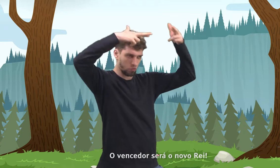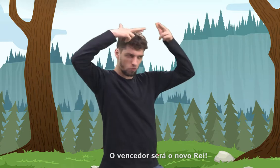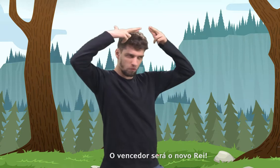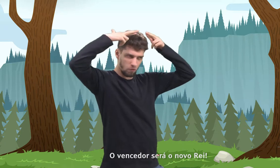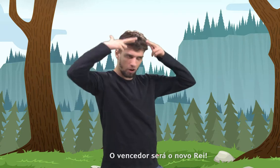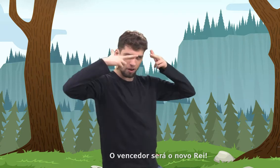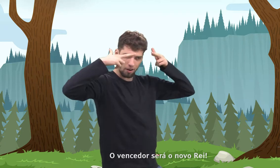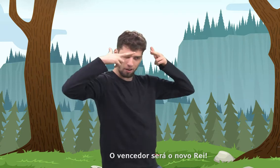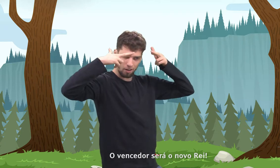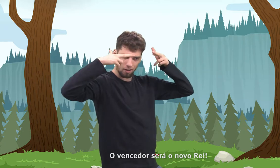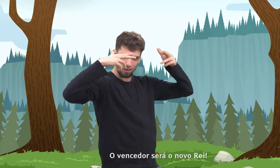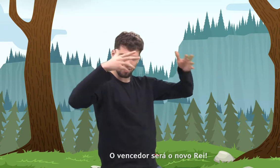novo rei